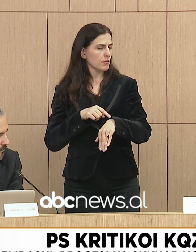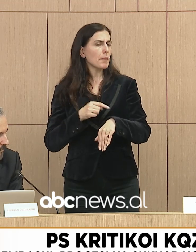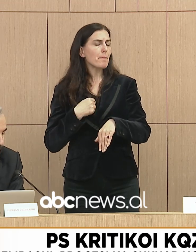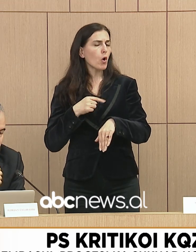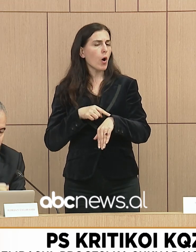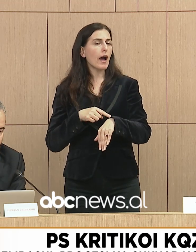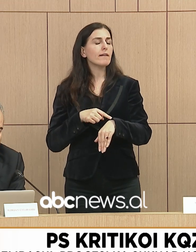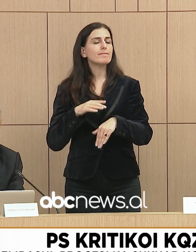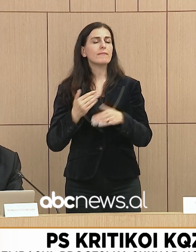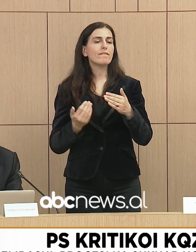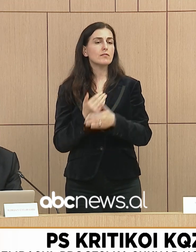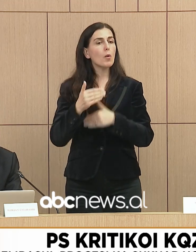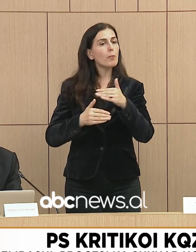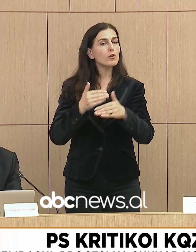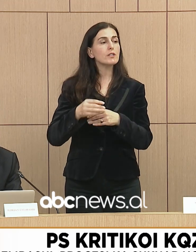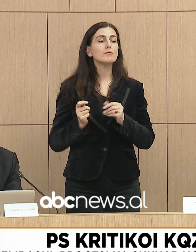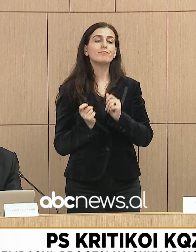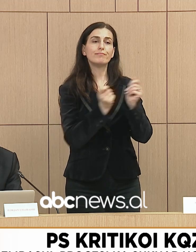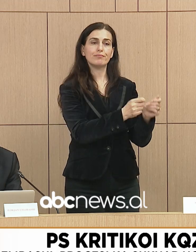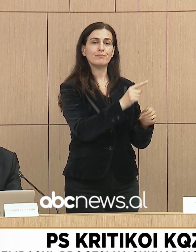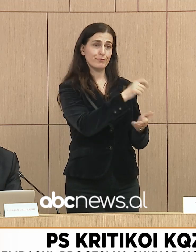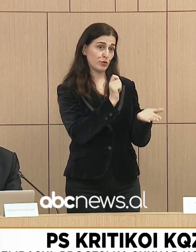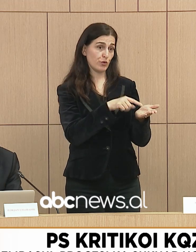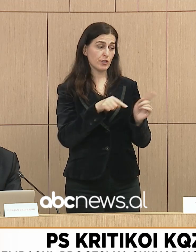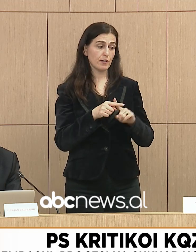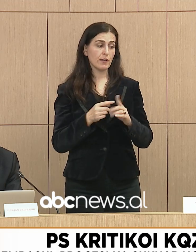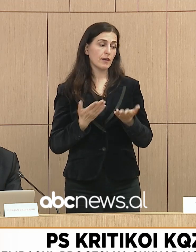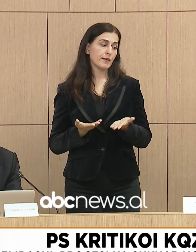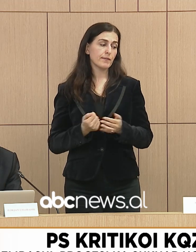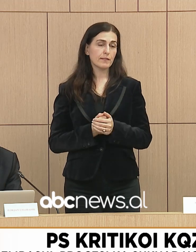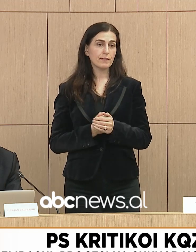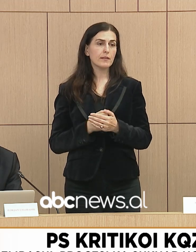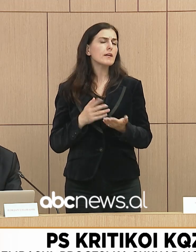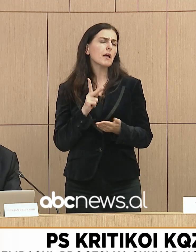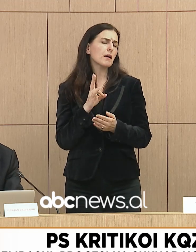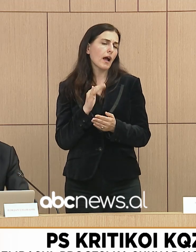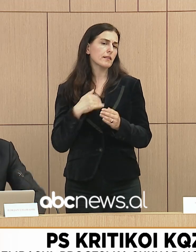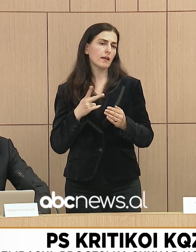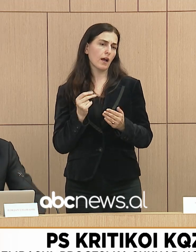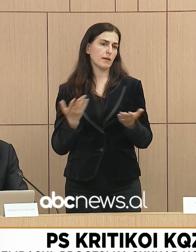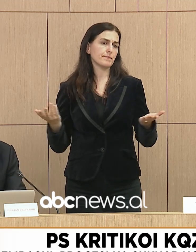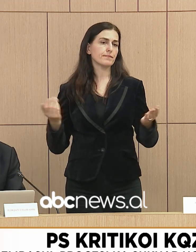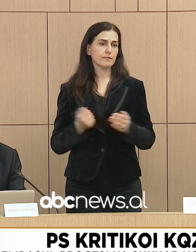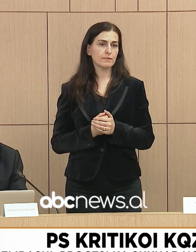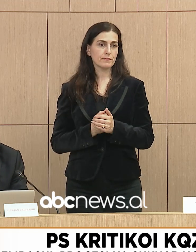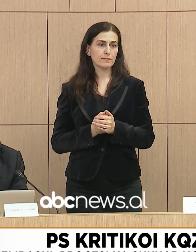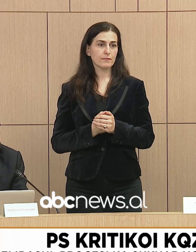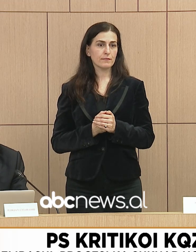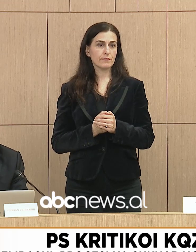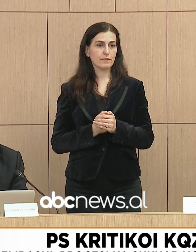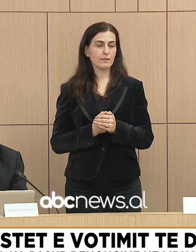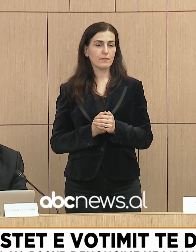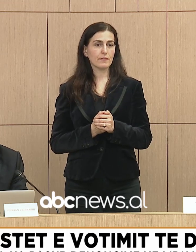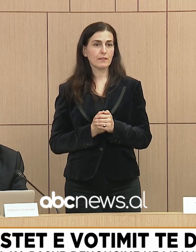KQZ për të hetuar nga organet përkatëse është më e shkurtër, sepse këtë të dhënë kemi me të mbritur